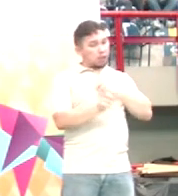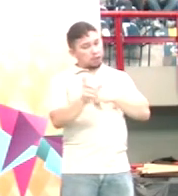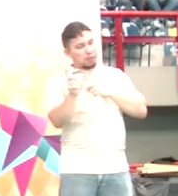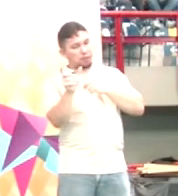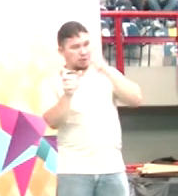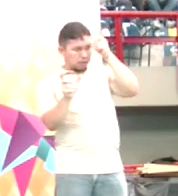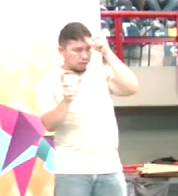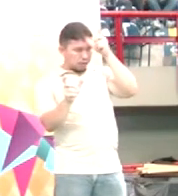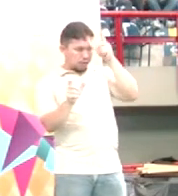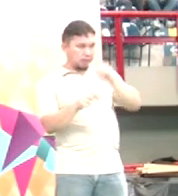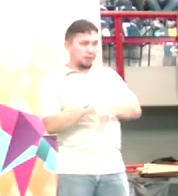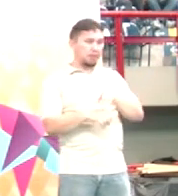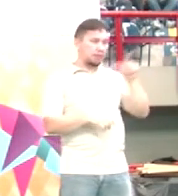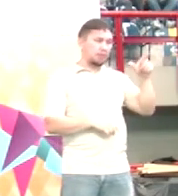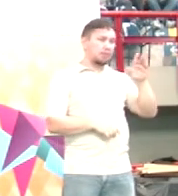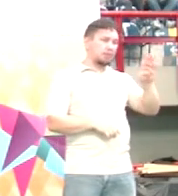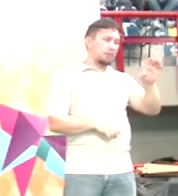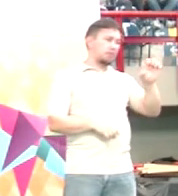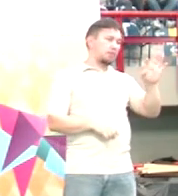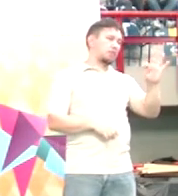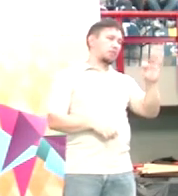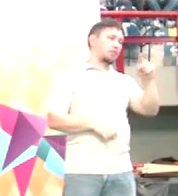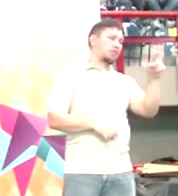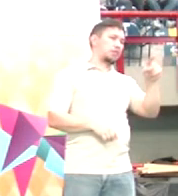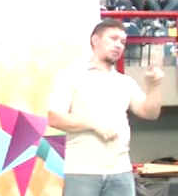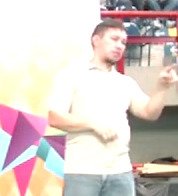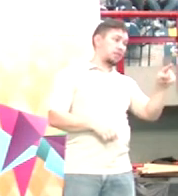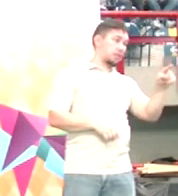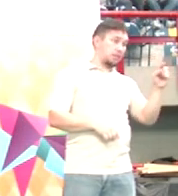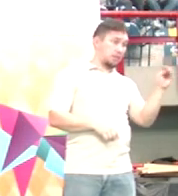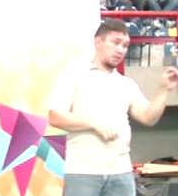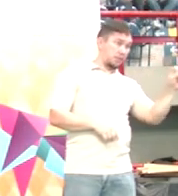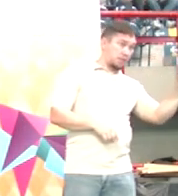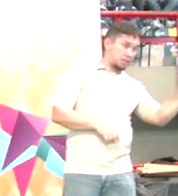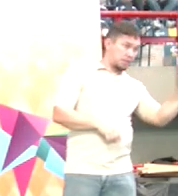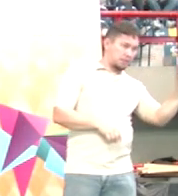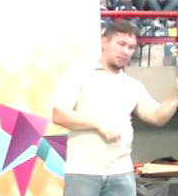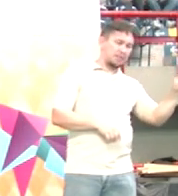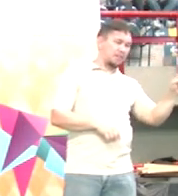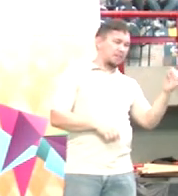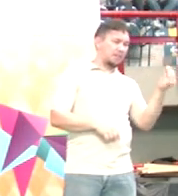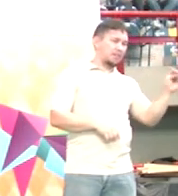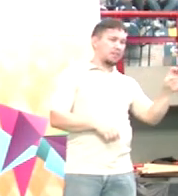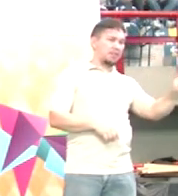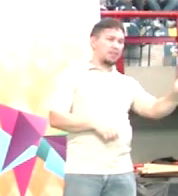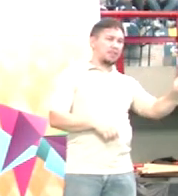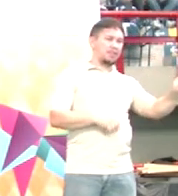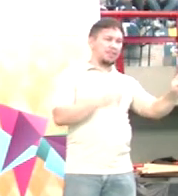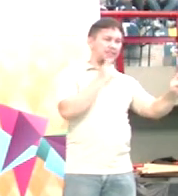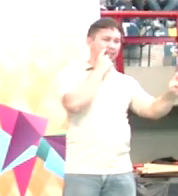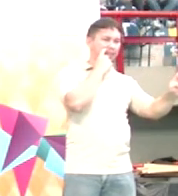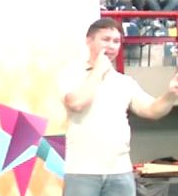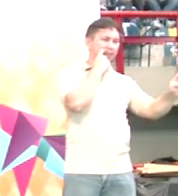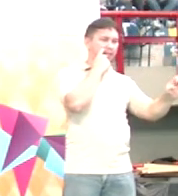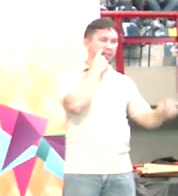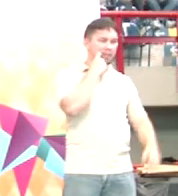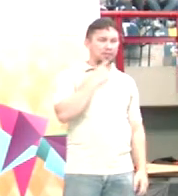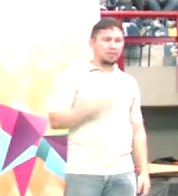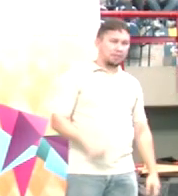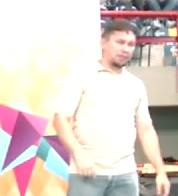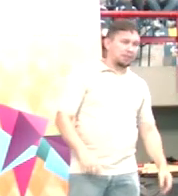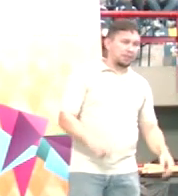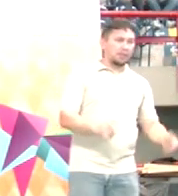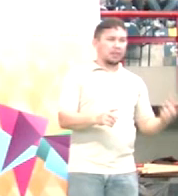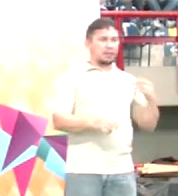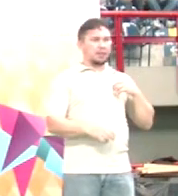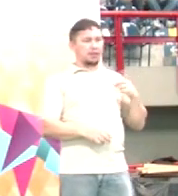alemã. E no alemão, o plural não se faz com S, se faz com E. Aí é blitze, tá certo?